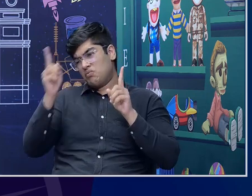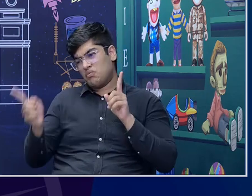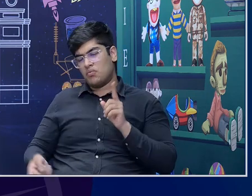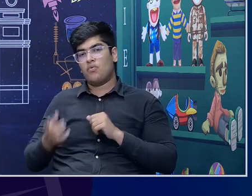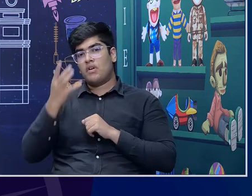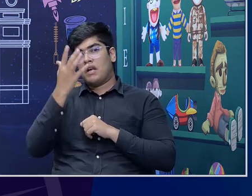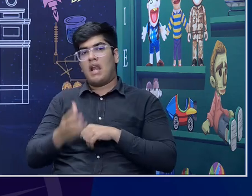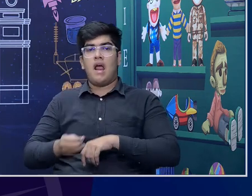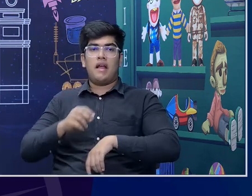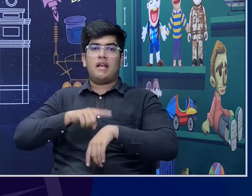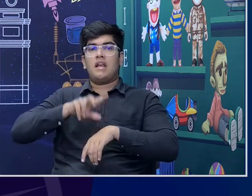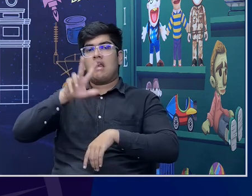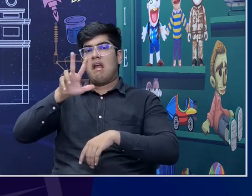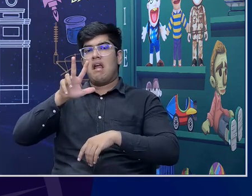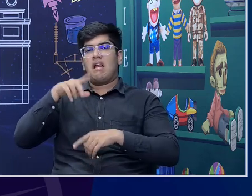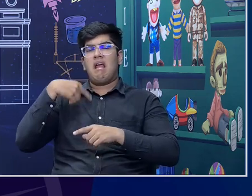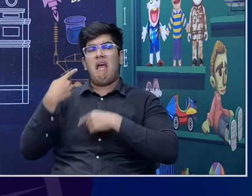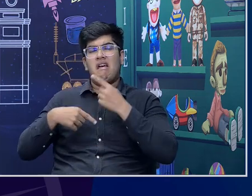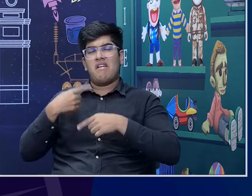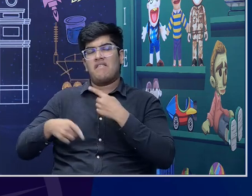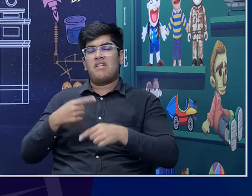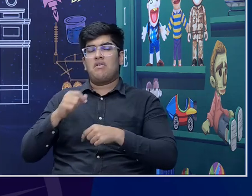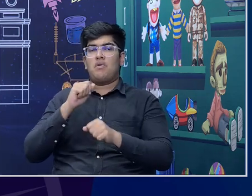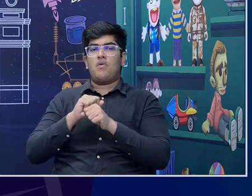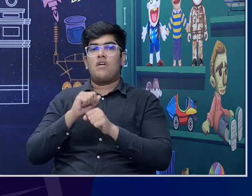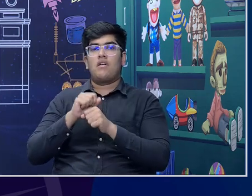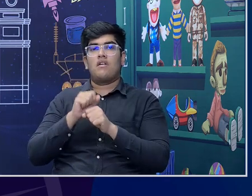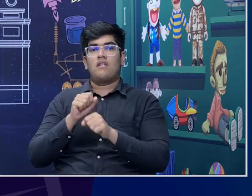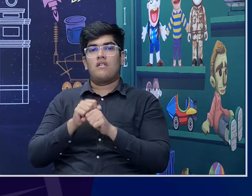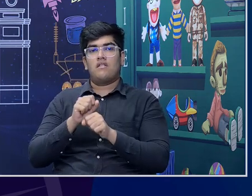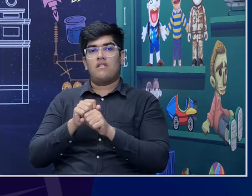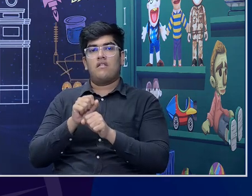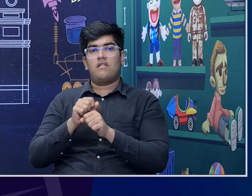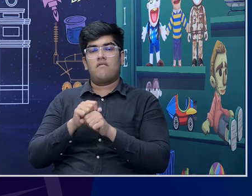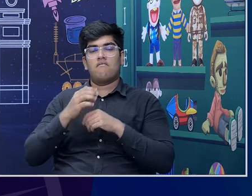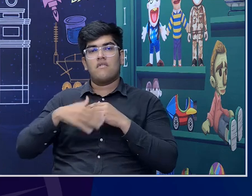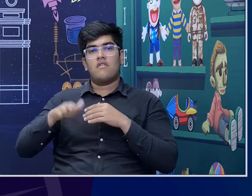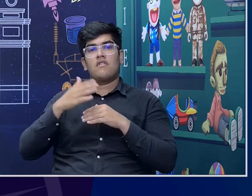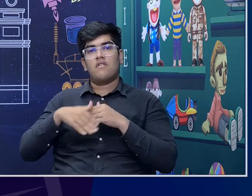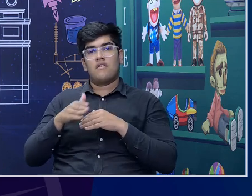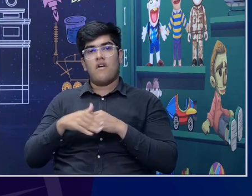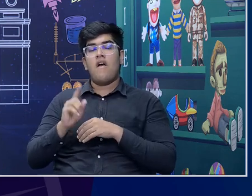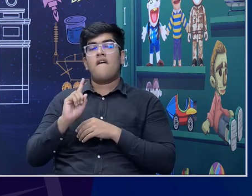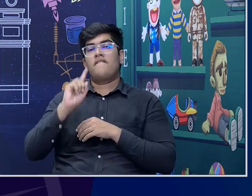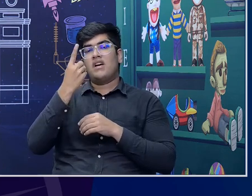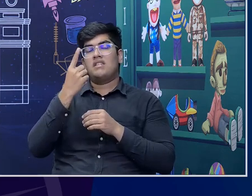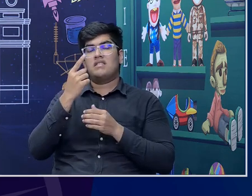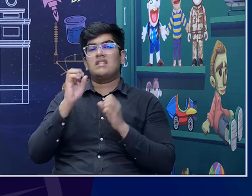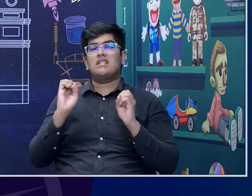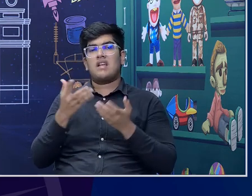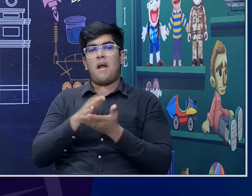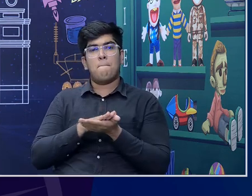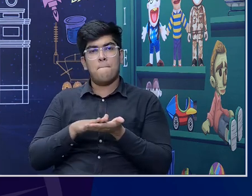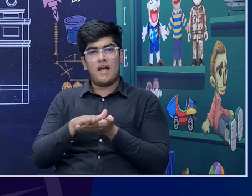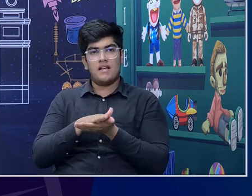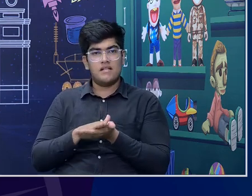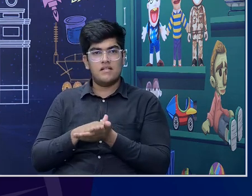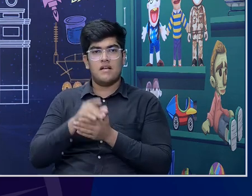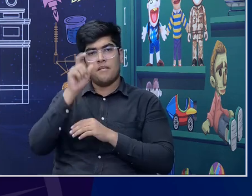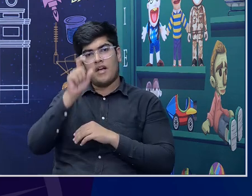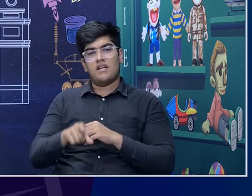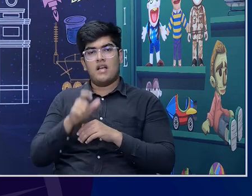इस तरह उन्होंने खूप महनत करी और अपना समय धीरे-धीरे पहले वो डाक, ग्रामिट डाक से वक्ते और फिर